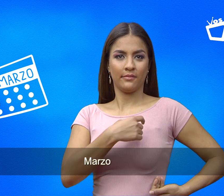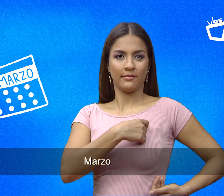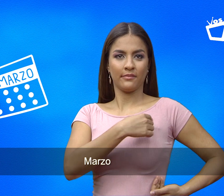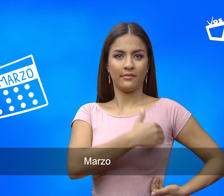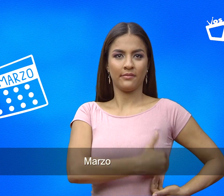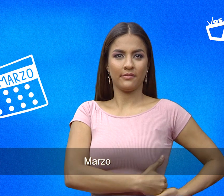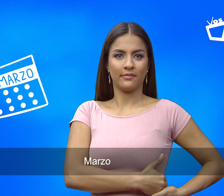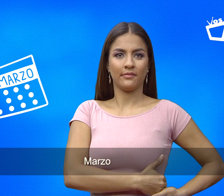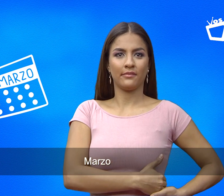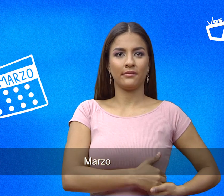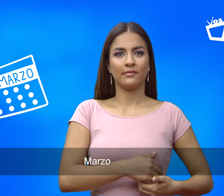marzo